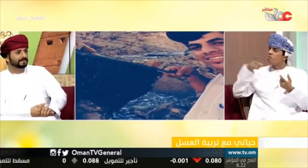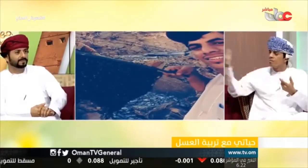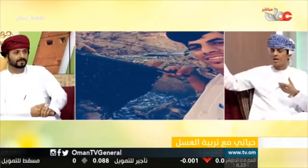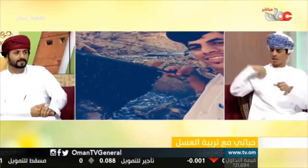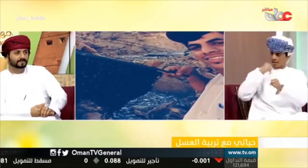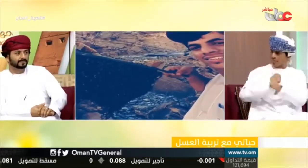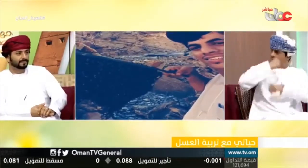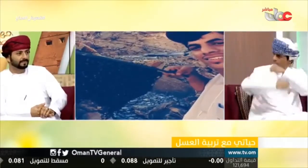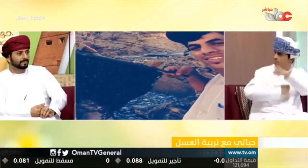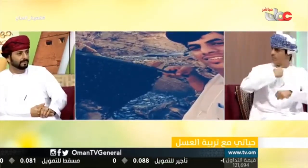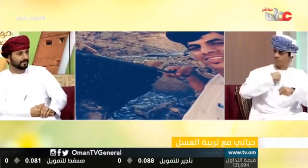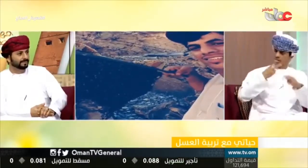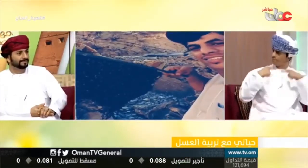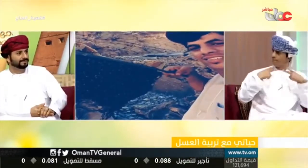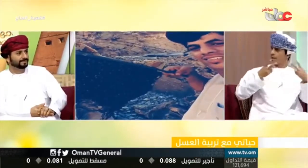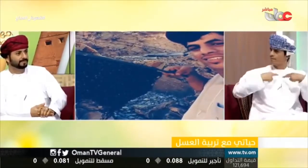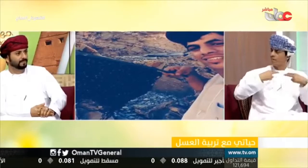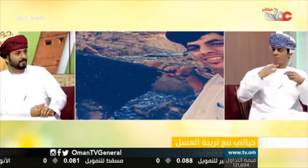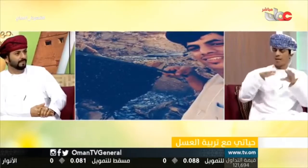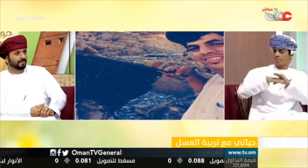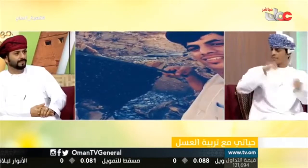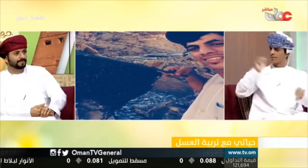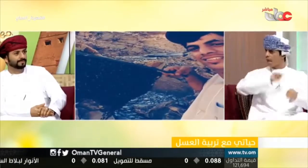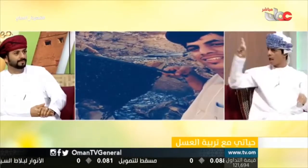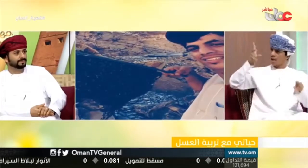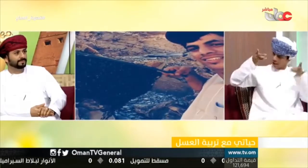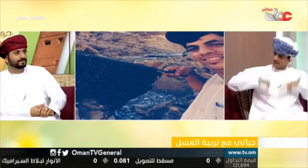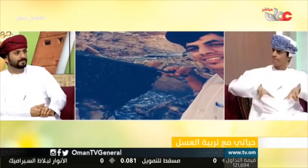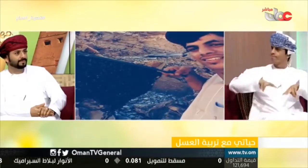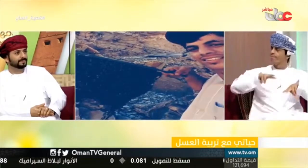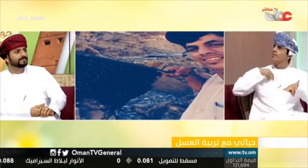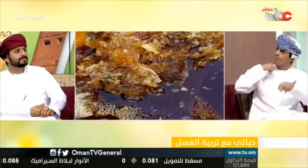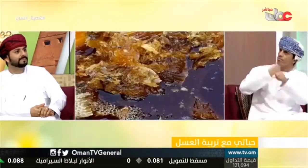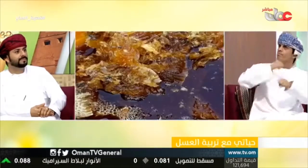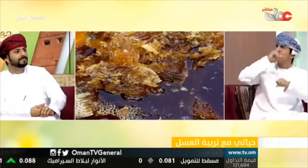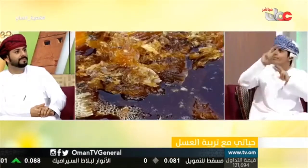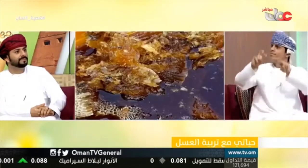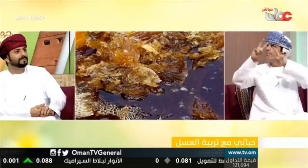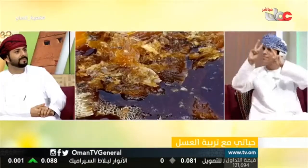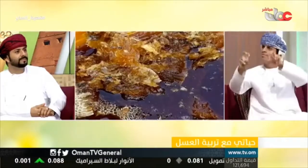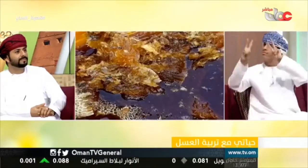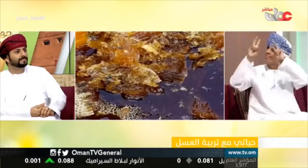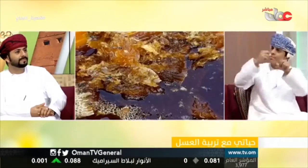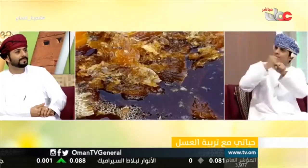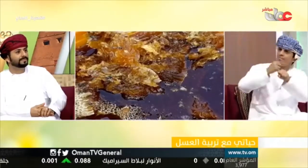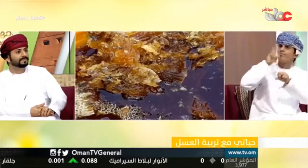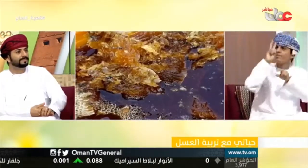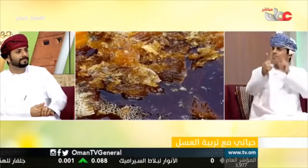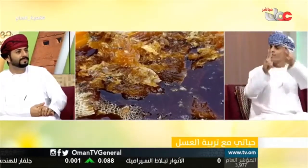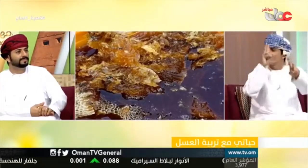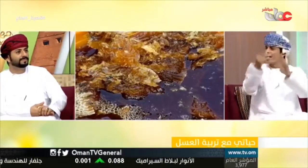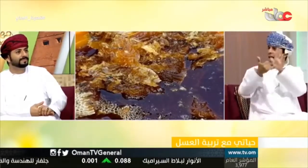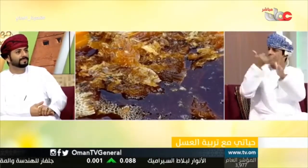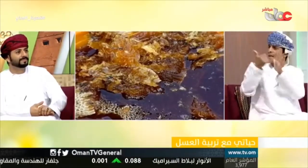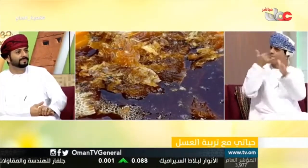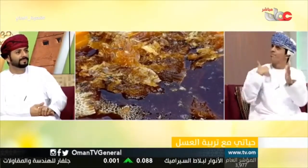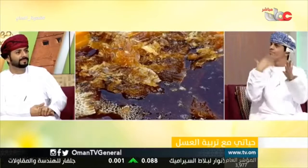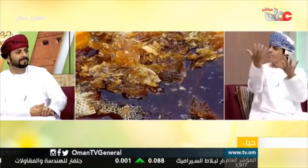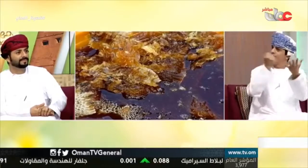الطريقة أبحث عن هذه من خلال أنشطتي وبرامج، مستحيل أن أتوقف عن هذه المهارة البحث عن خلايا، أبحث عن